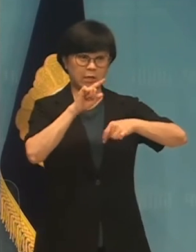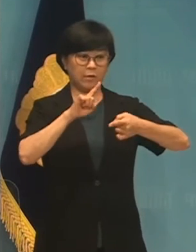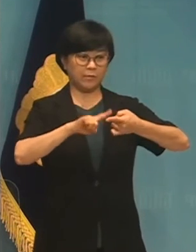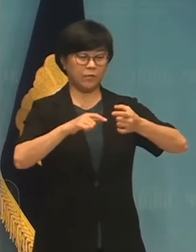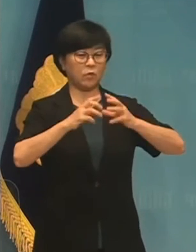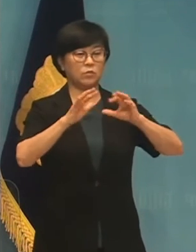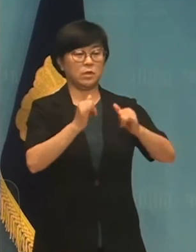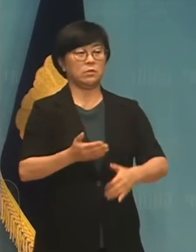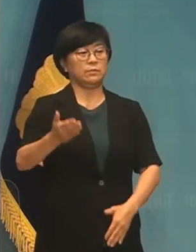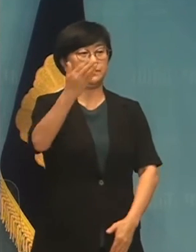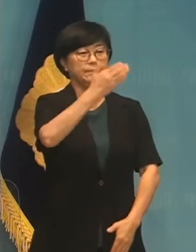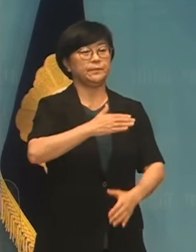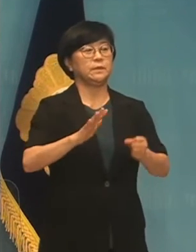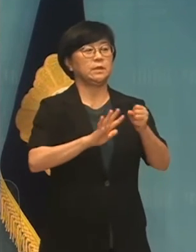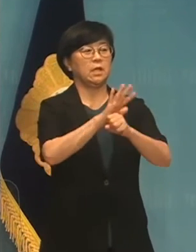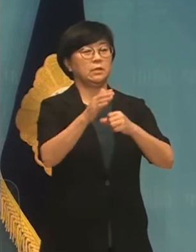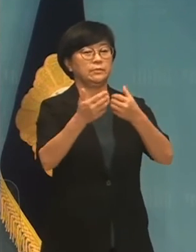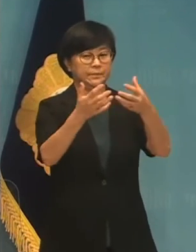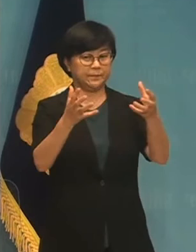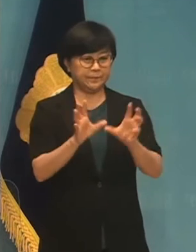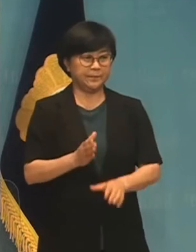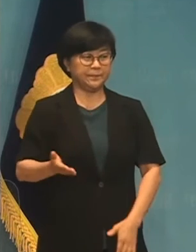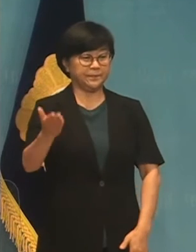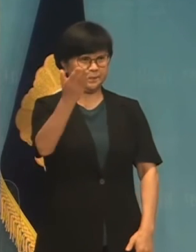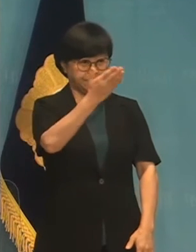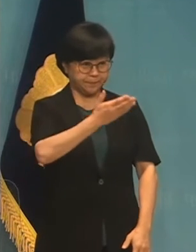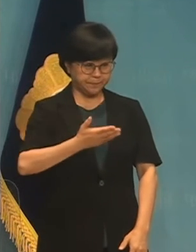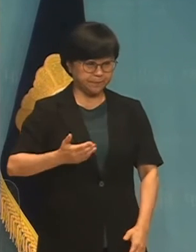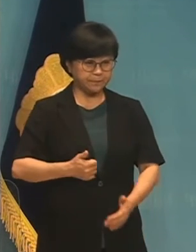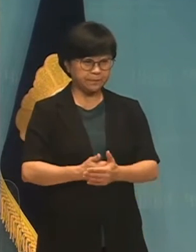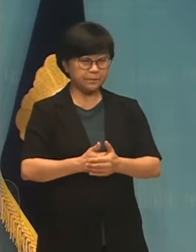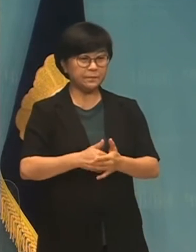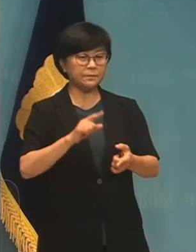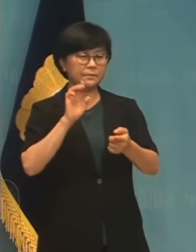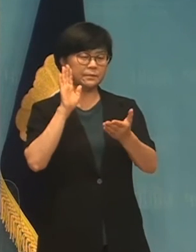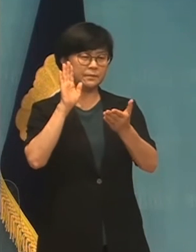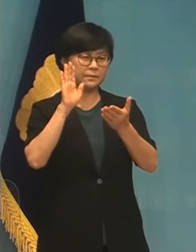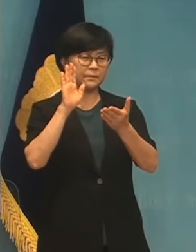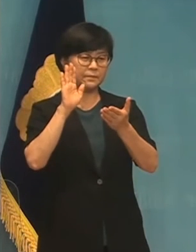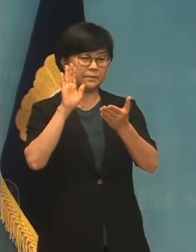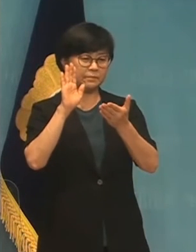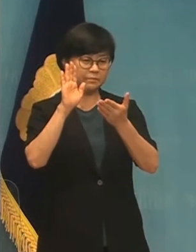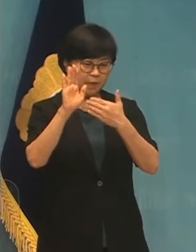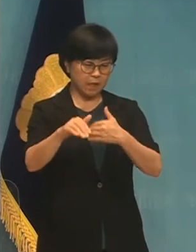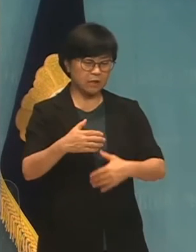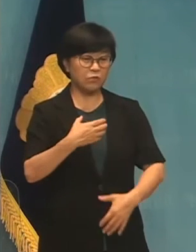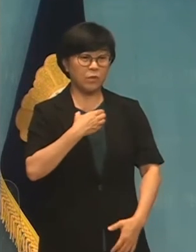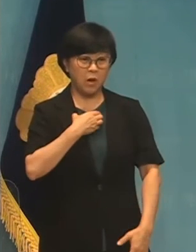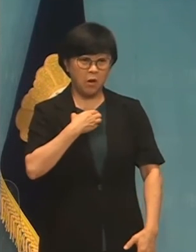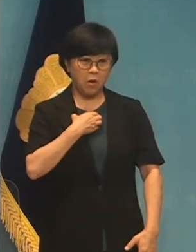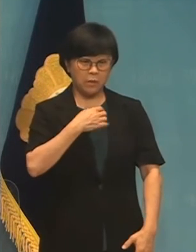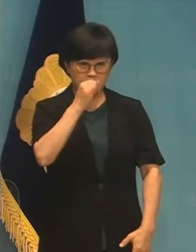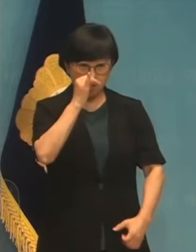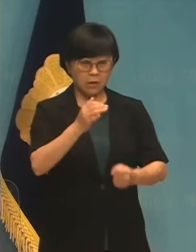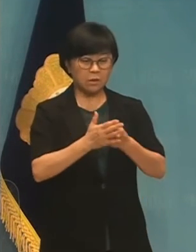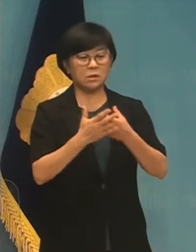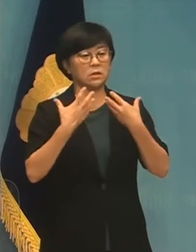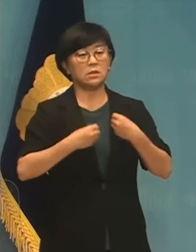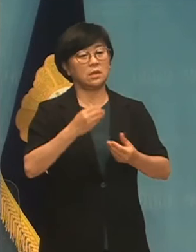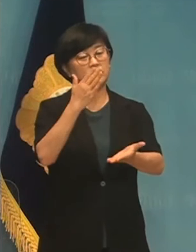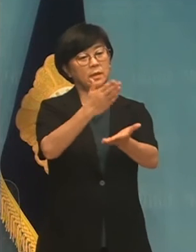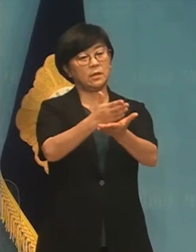존경하는 국민 여러분, 사랑하는 당원 여러분, 거친 미래만이 놓여있다고 좌절하지 맙시다.